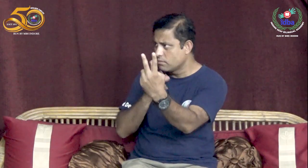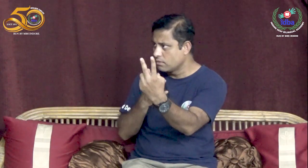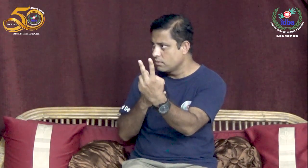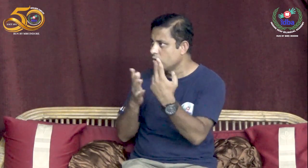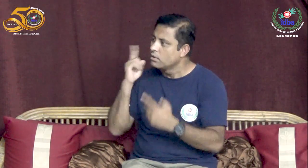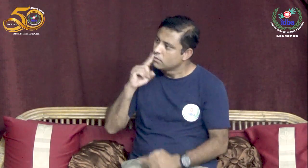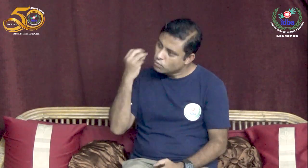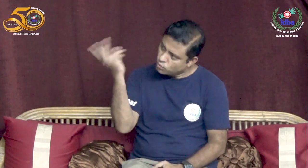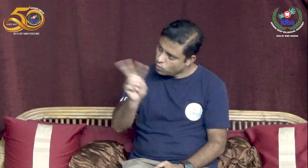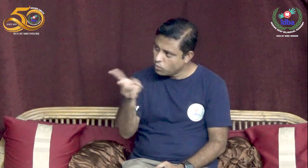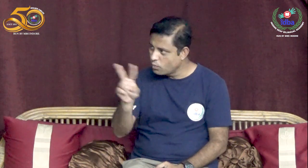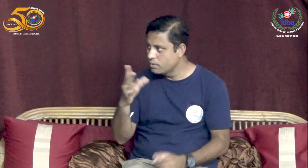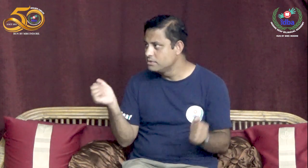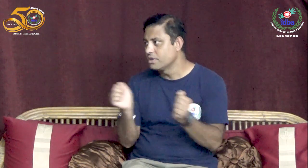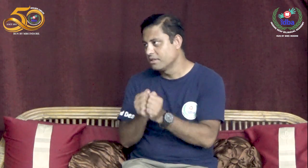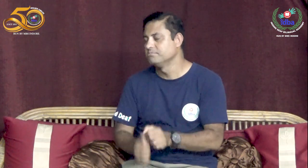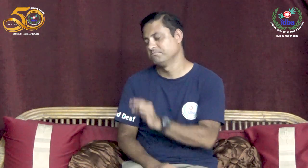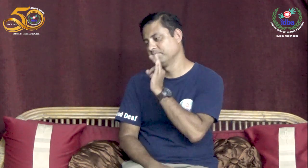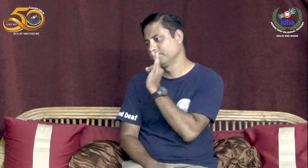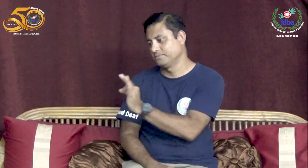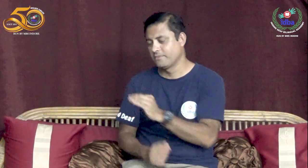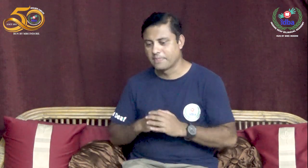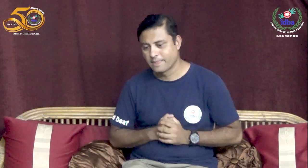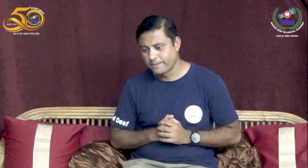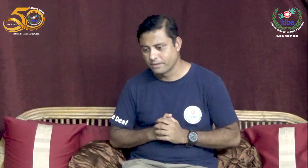हेयरिंग के साथ खेलते हैं कि डेफ के साथ? तो दोनों के साथ। अच्छा,